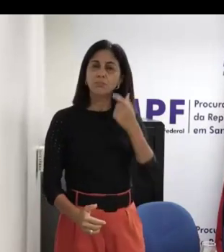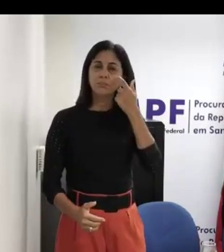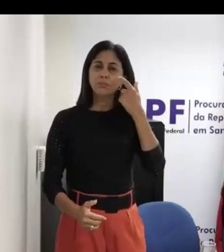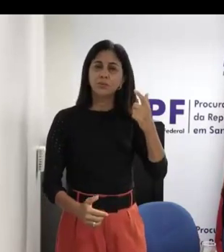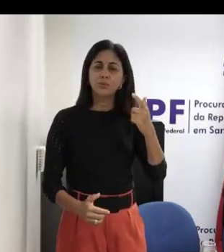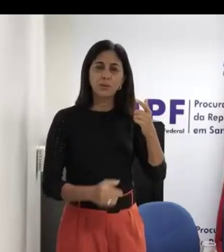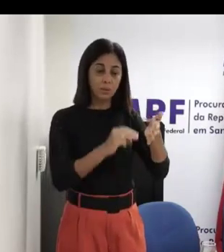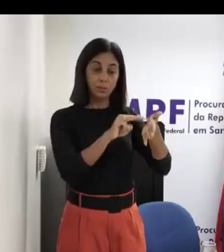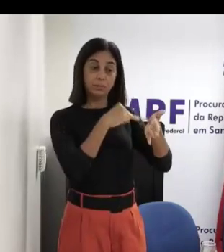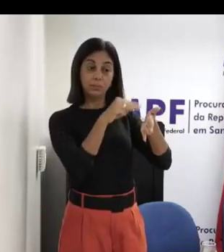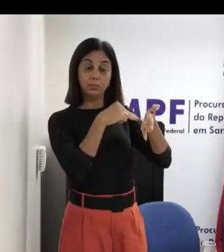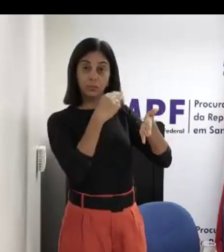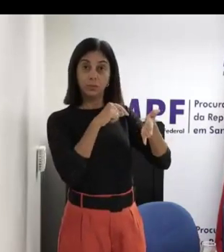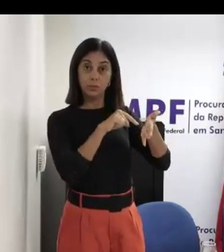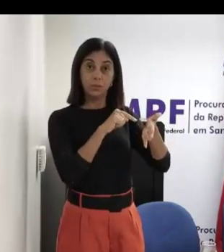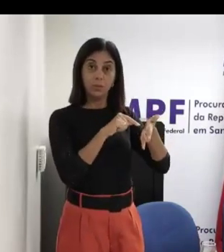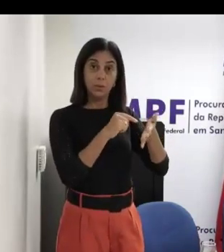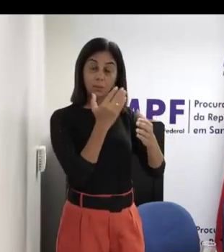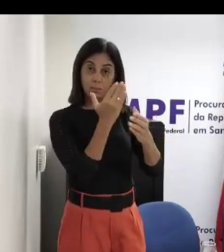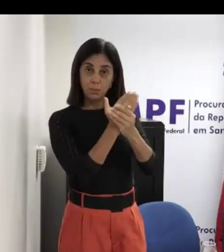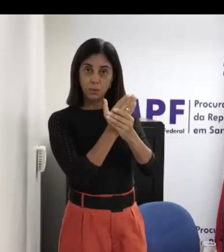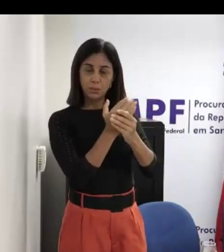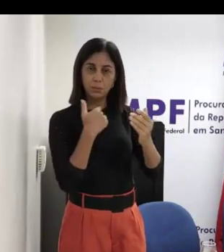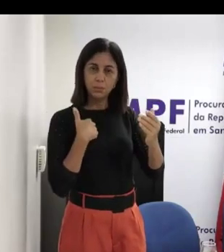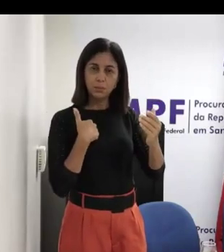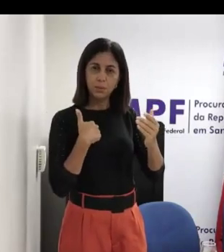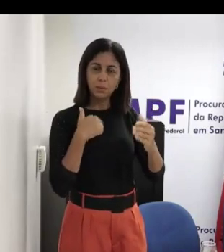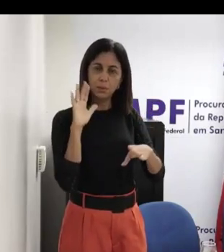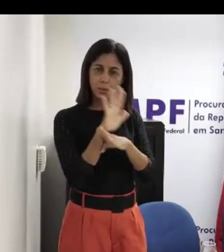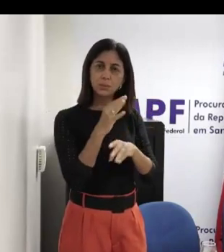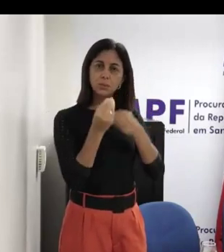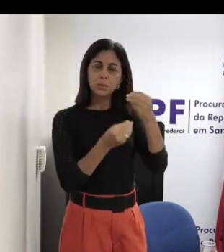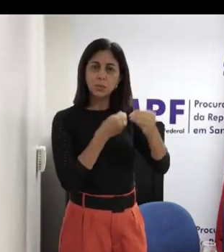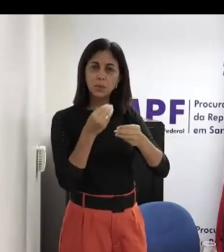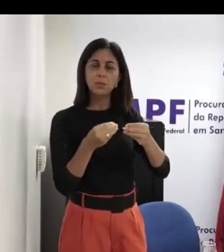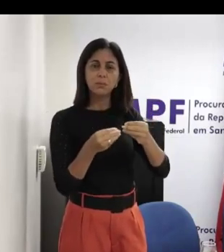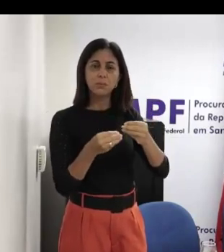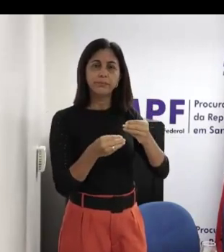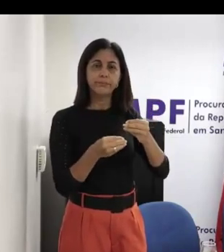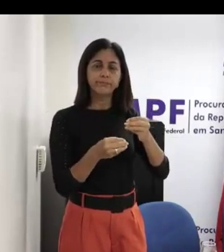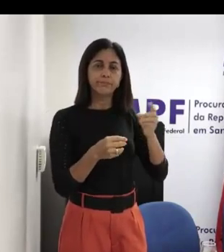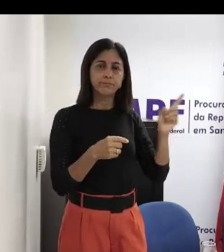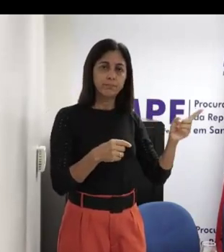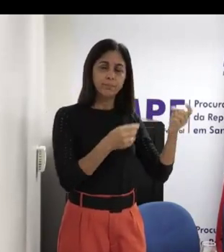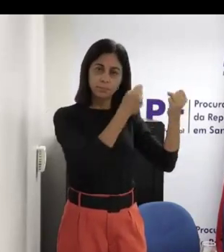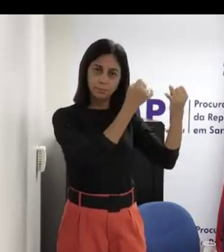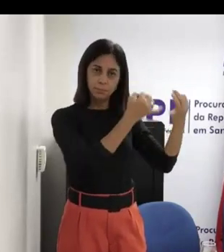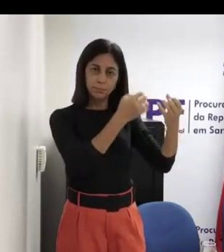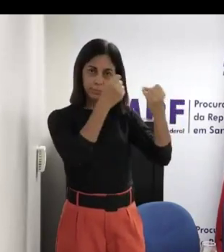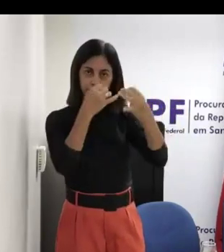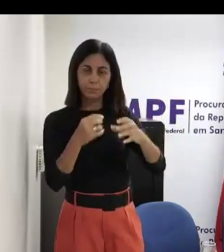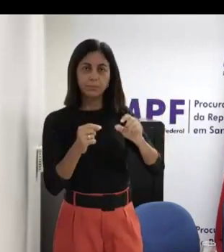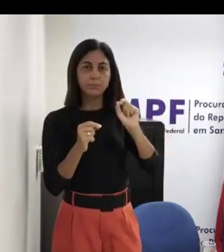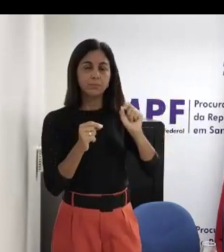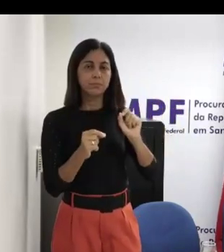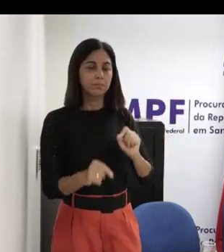denúncia E aí eu abro na verdade para ambos os palestrantes cada um dentro das suas especificidades poderem trazer a